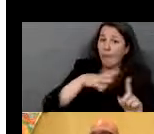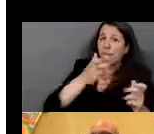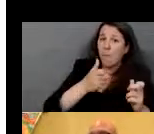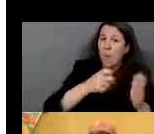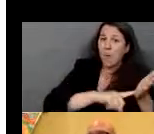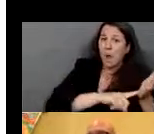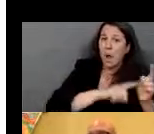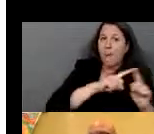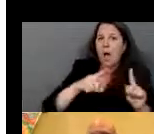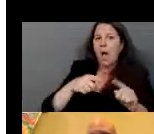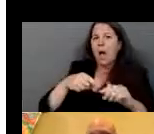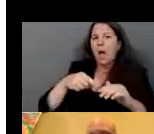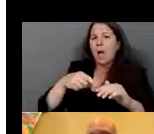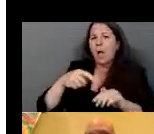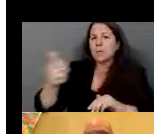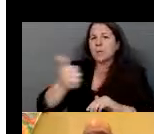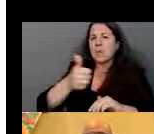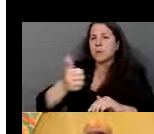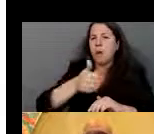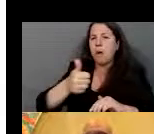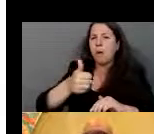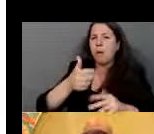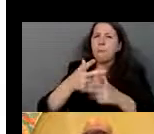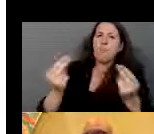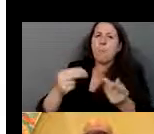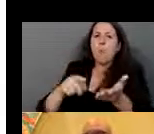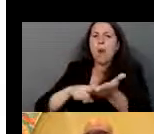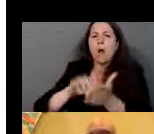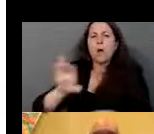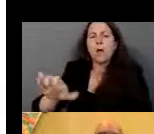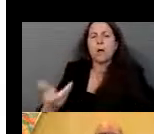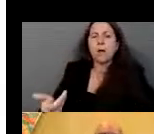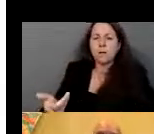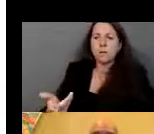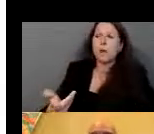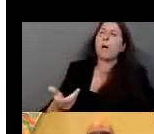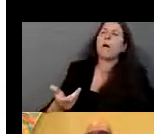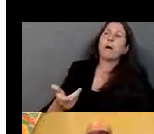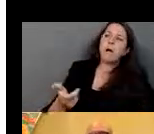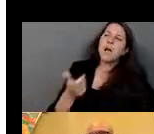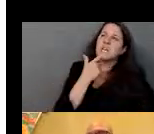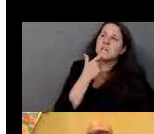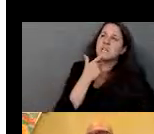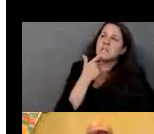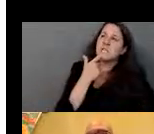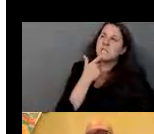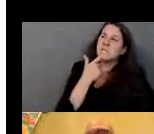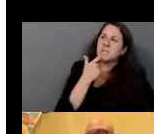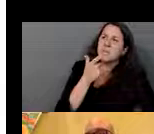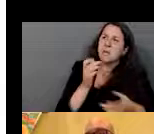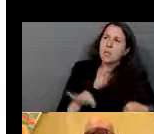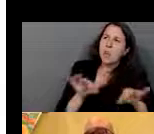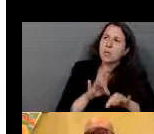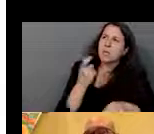ça reflète vraiment donc des biais que les gens ont par rapport à qui compte, qui a le droit